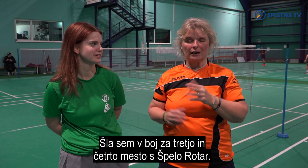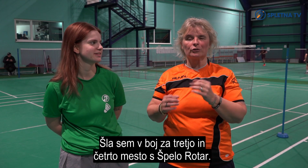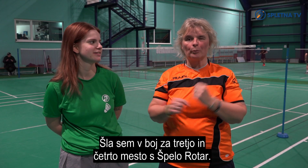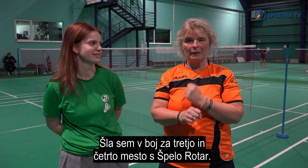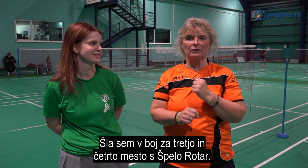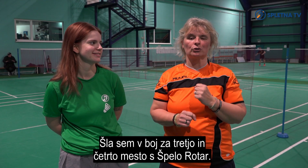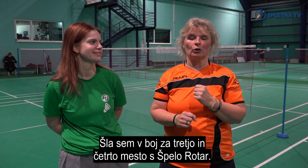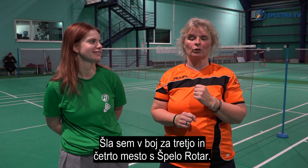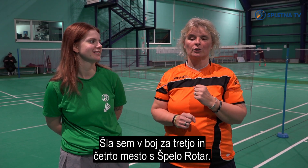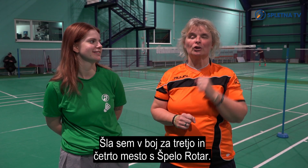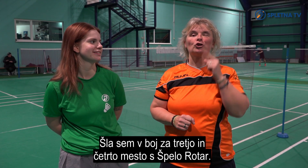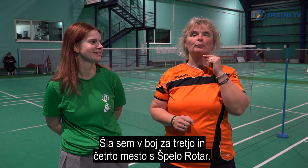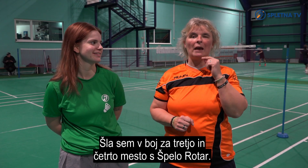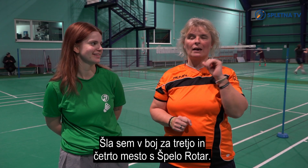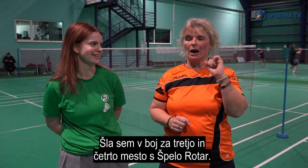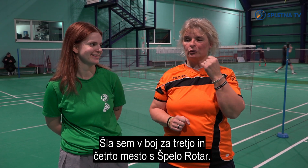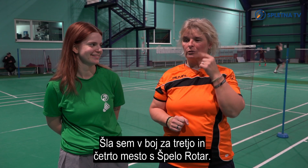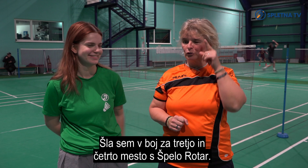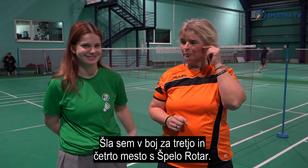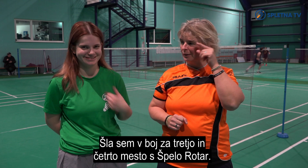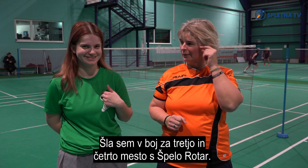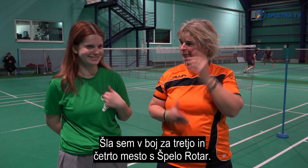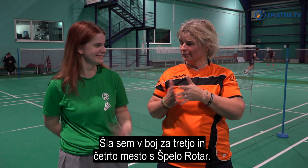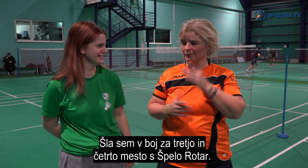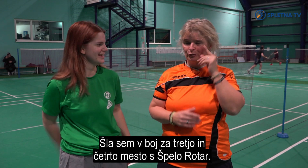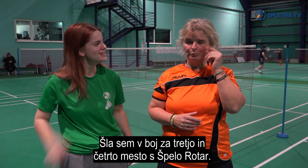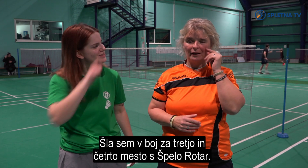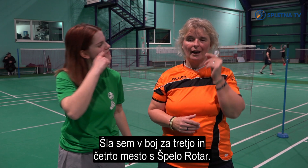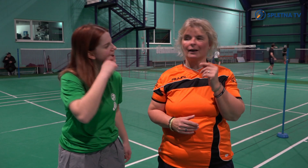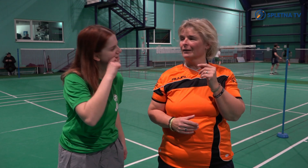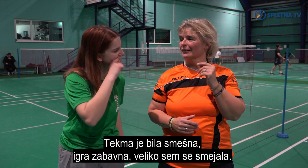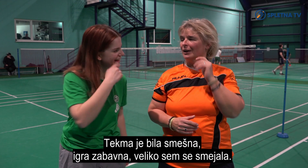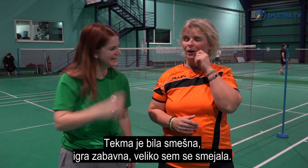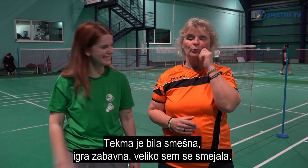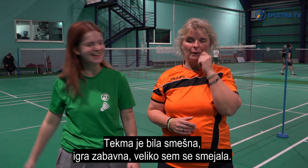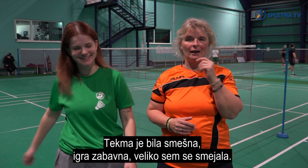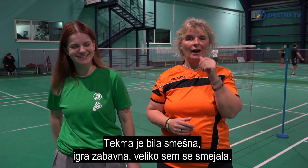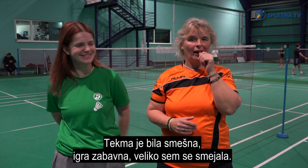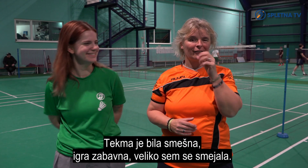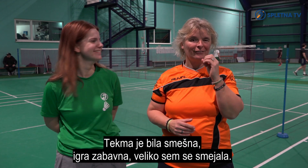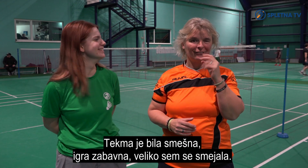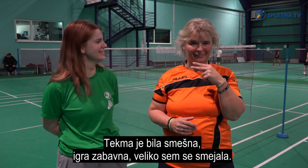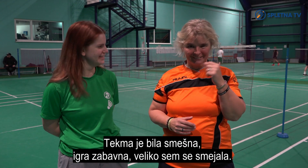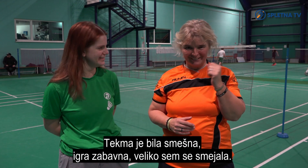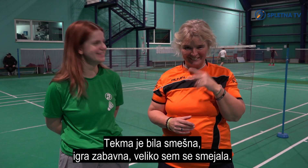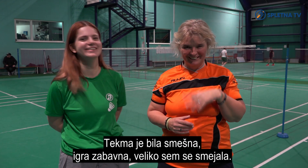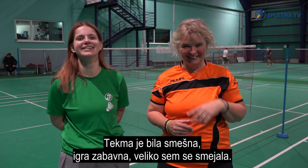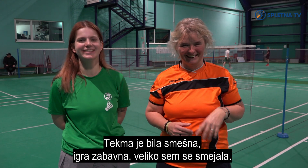Šla sem v boj za 3. in 4. mesto s Špelo Rotar. Tekma je bila smešna, igra zabavna, veliko sem se